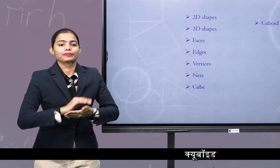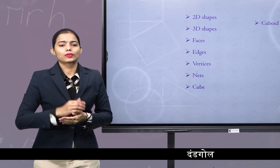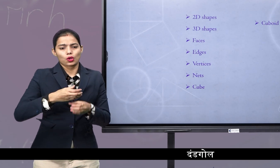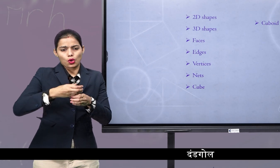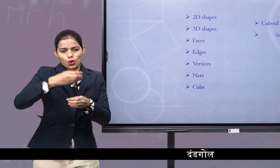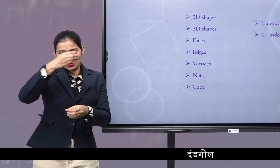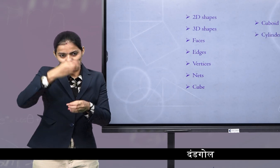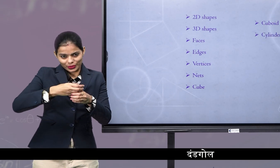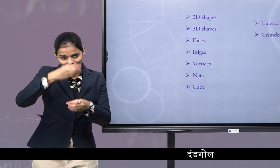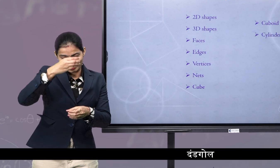दंडगोल,